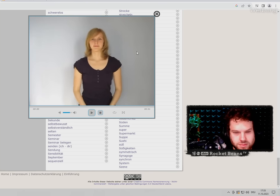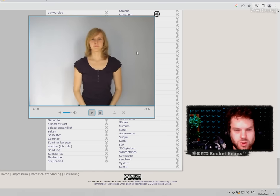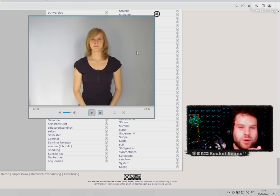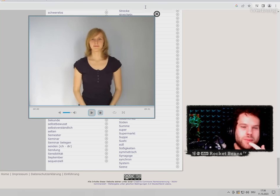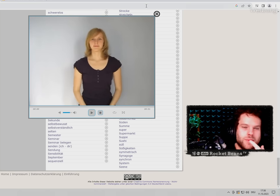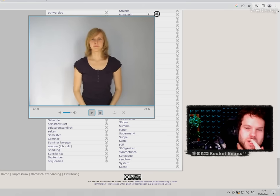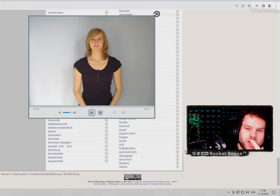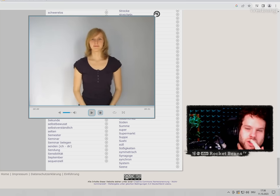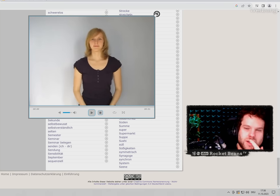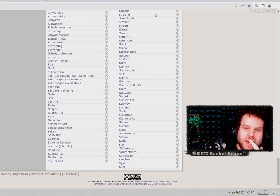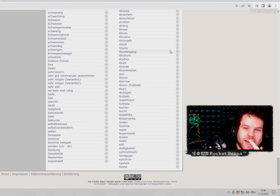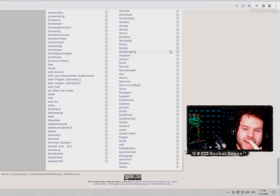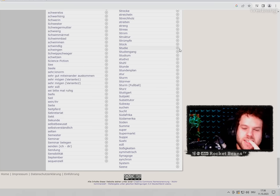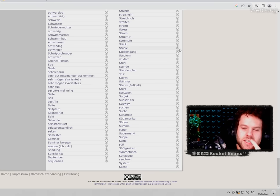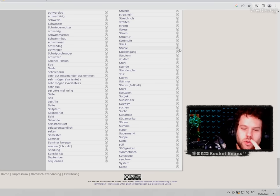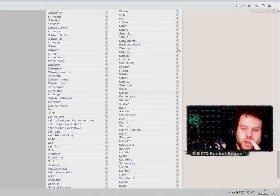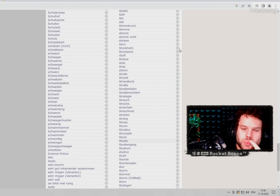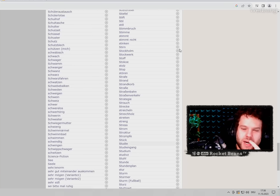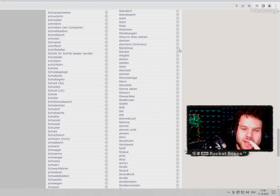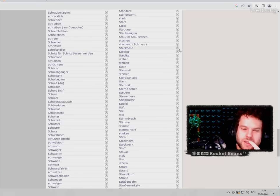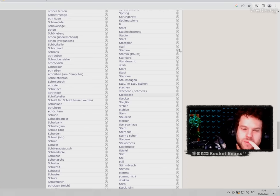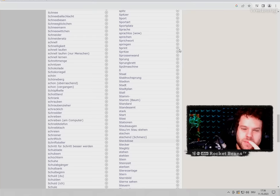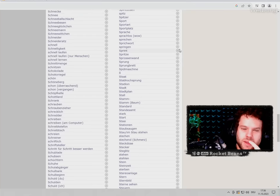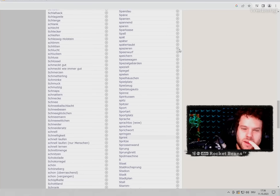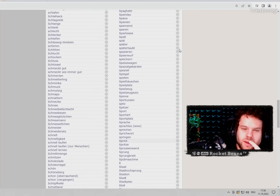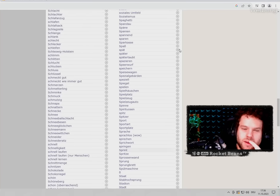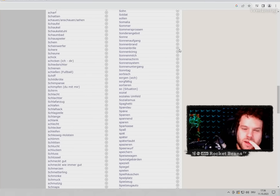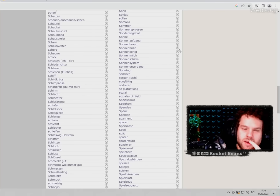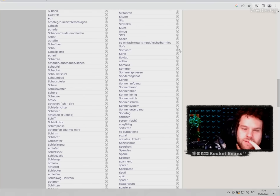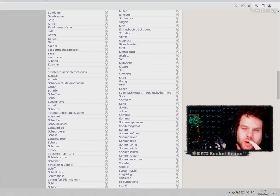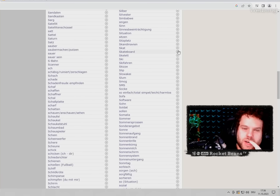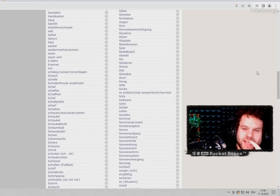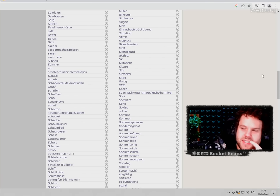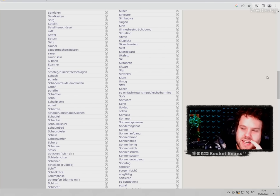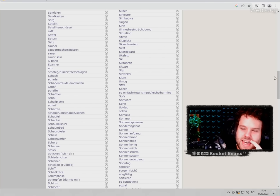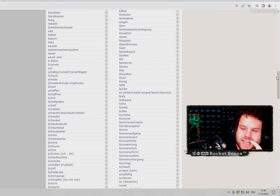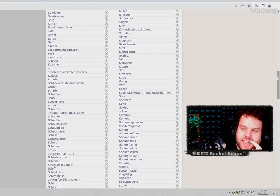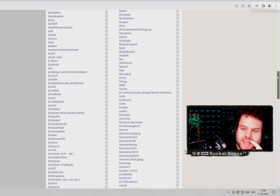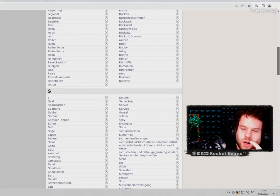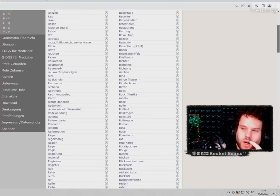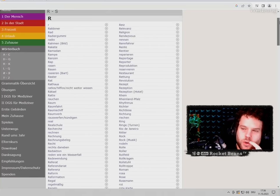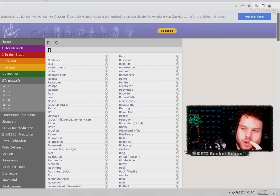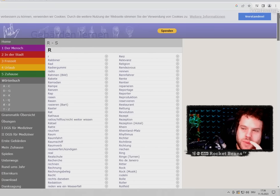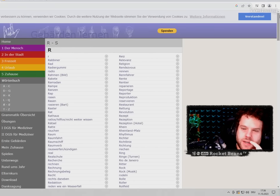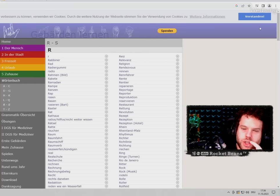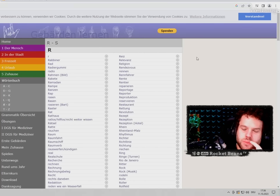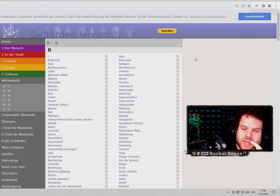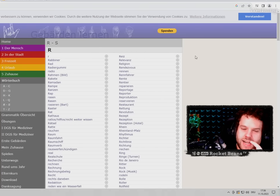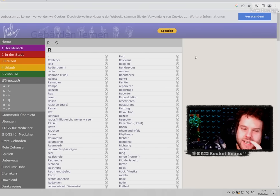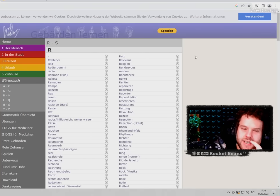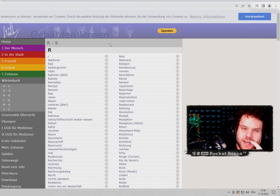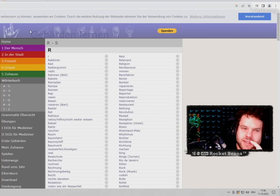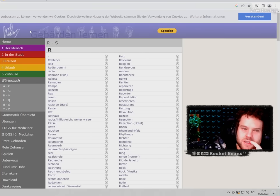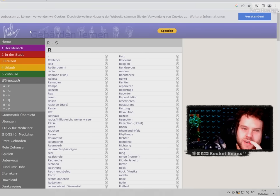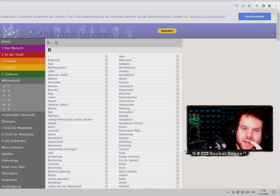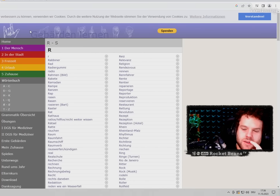Cool. Sehr schön. Eigentlich eine coole Sprache, ne? Weil du kannst dich eigentlich dann auch automatisch mit allen in der ganzen Welt